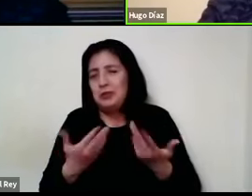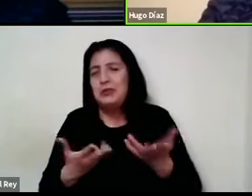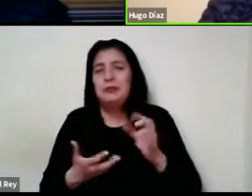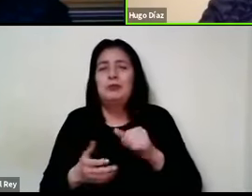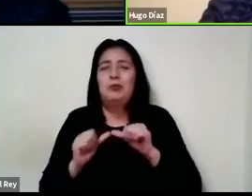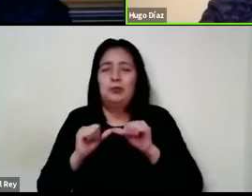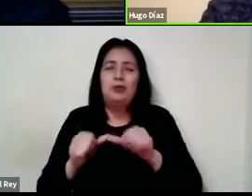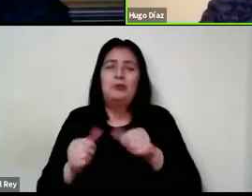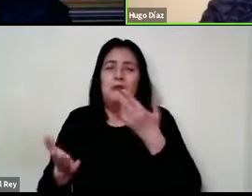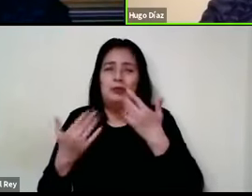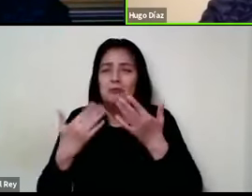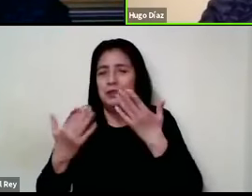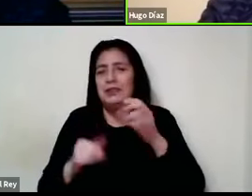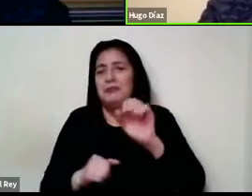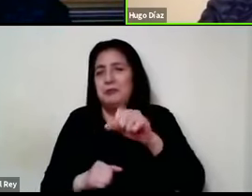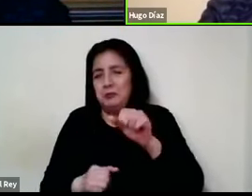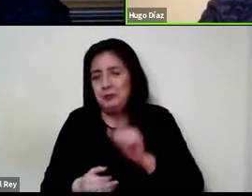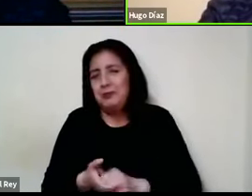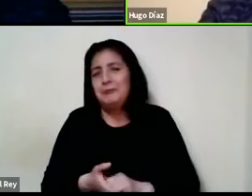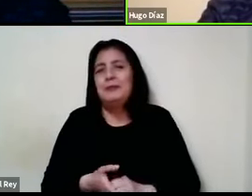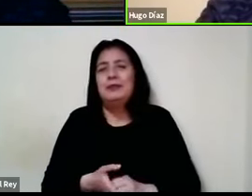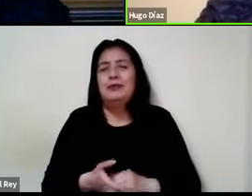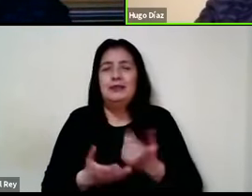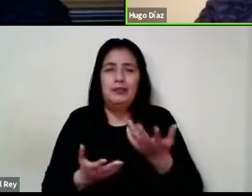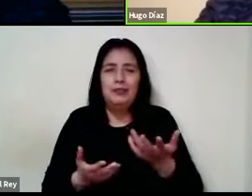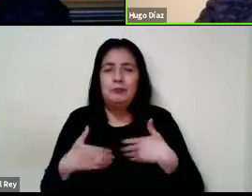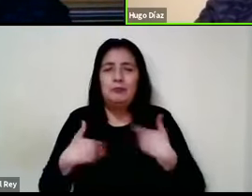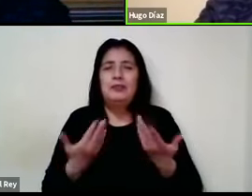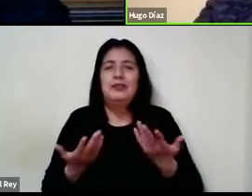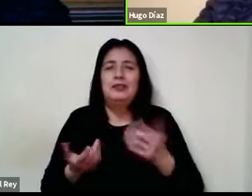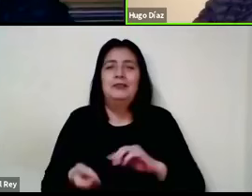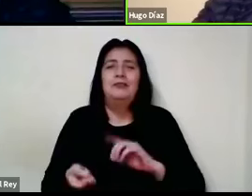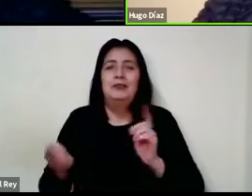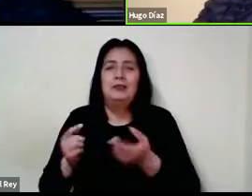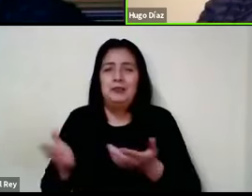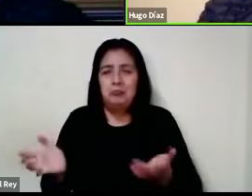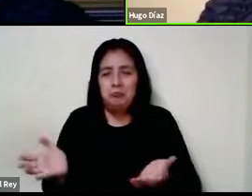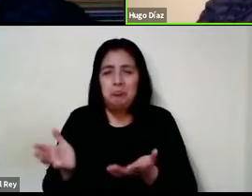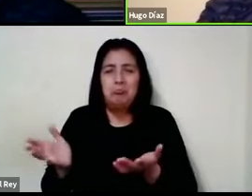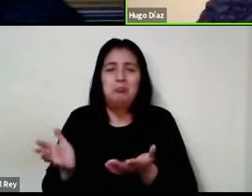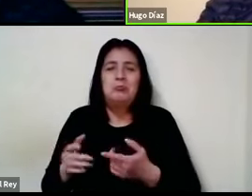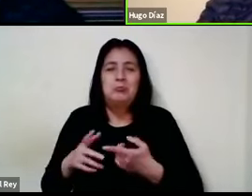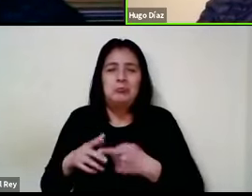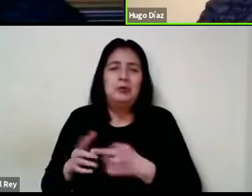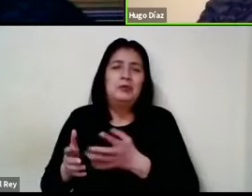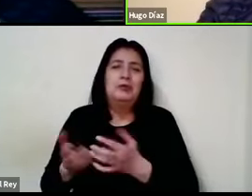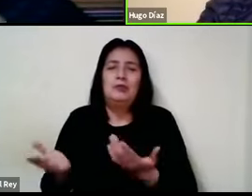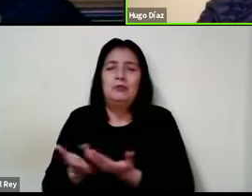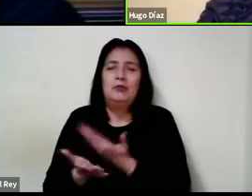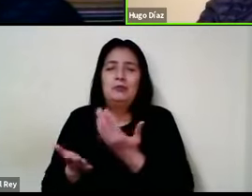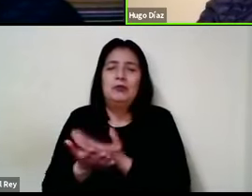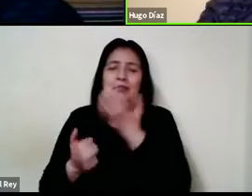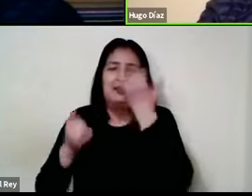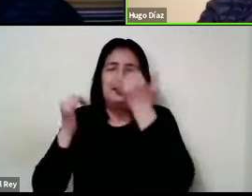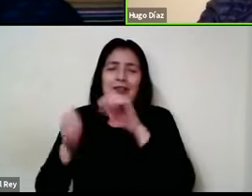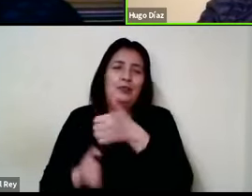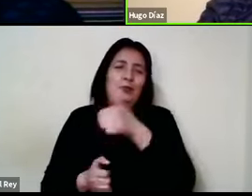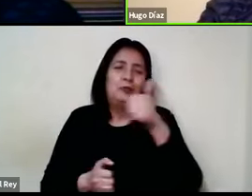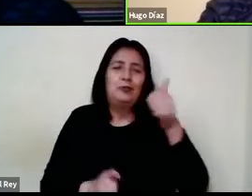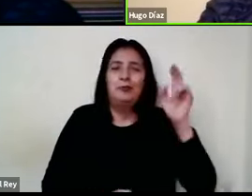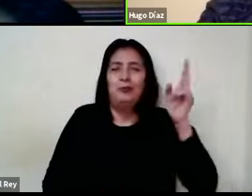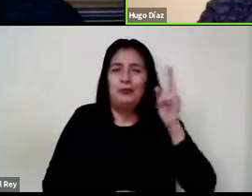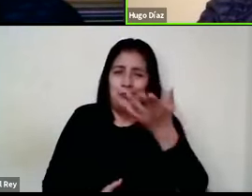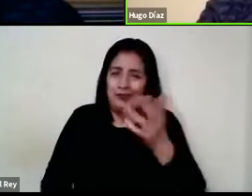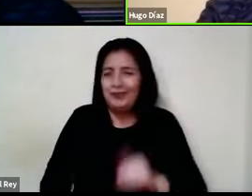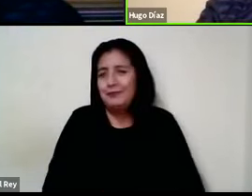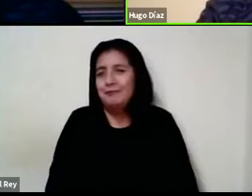seguir conversando y que te puedas convertir en un motor de innovación de otros colegas tuyos,